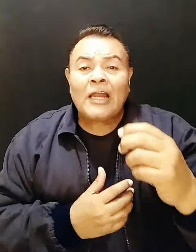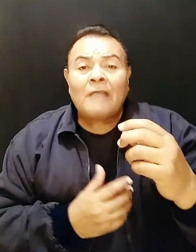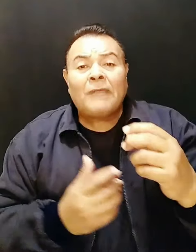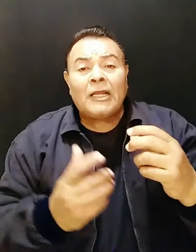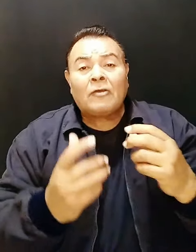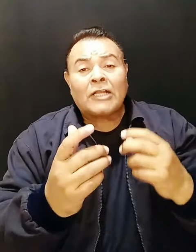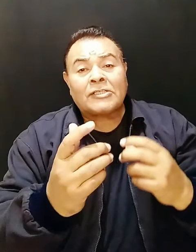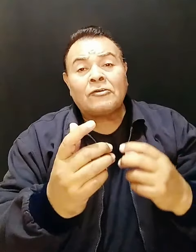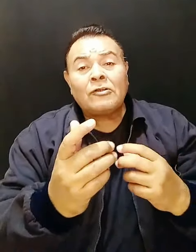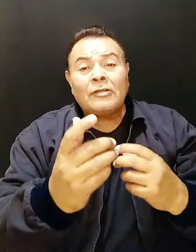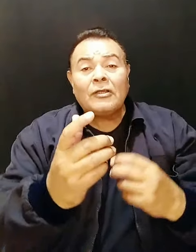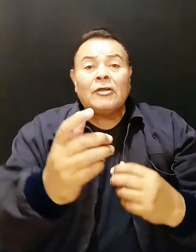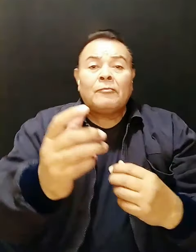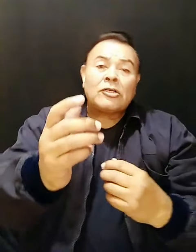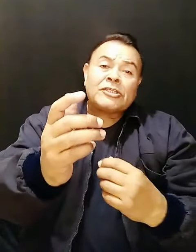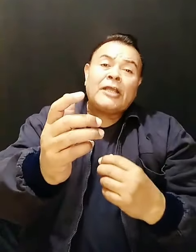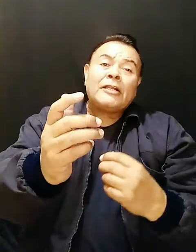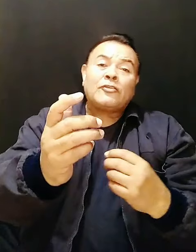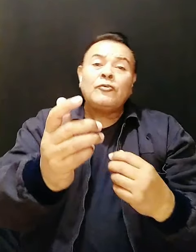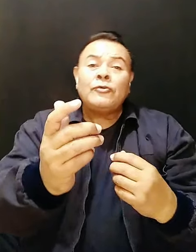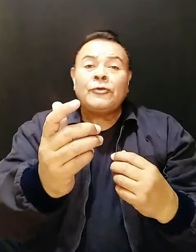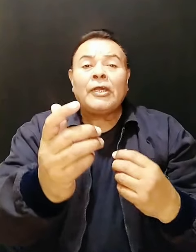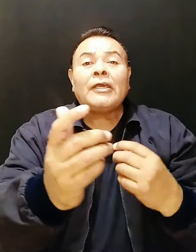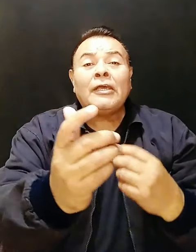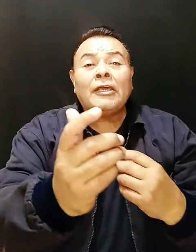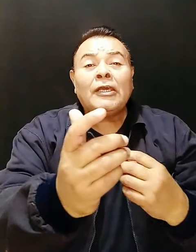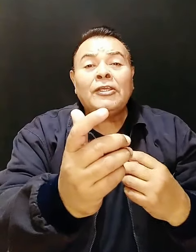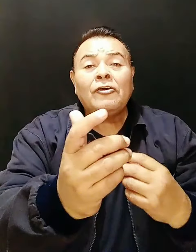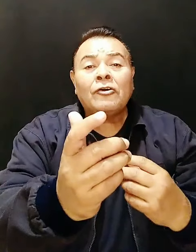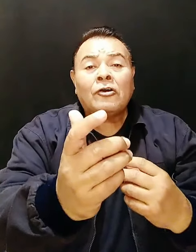el corazón por ser tu dueño.